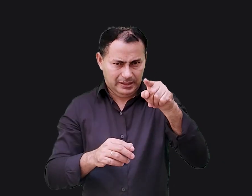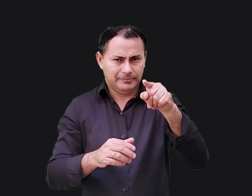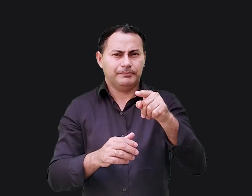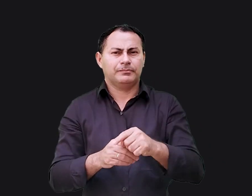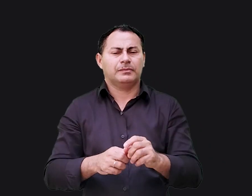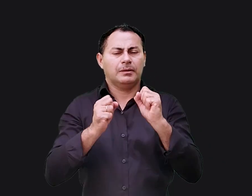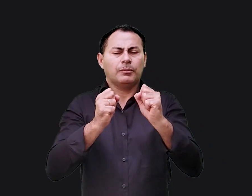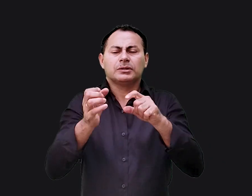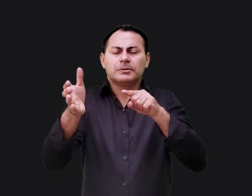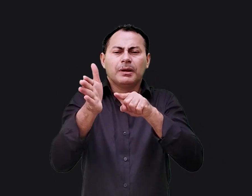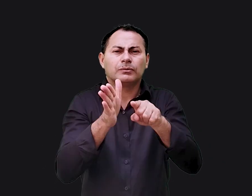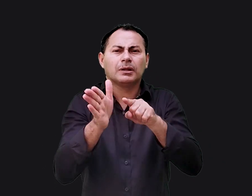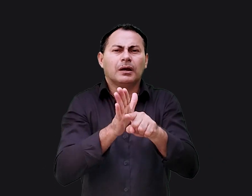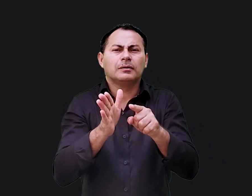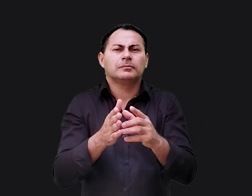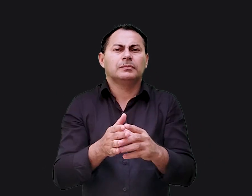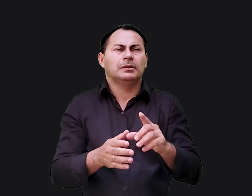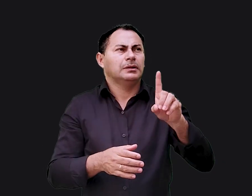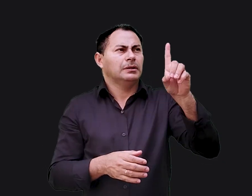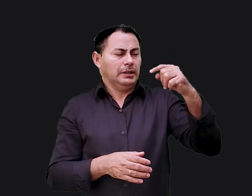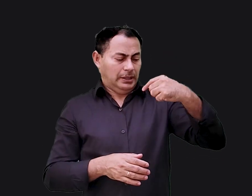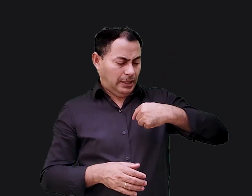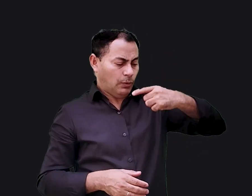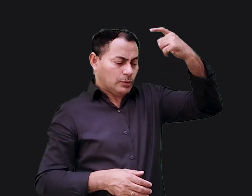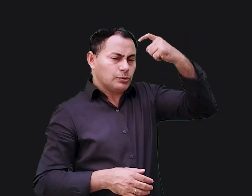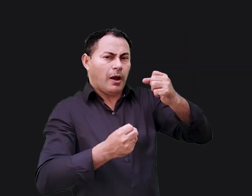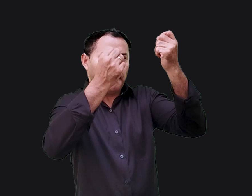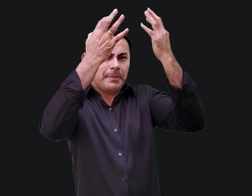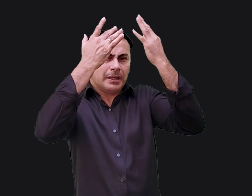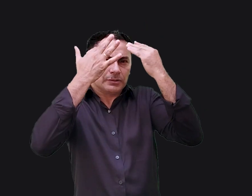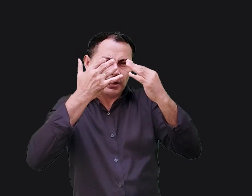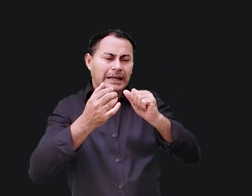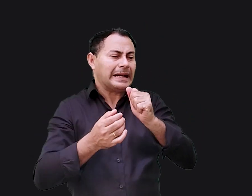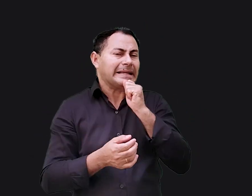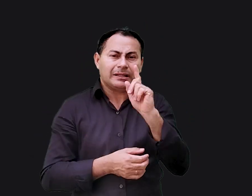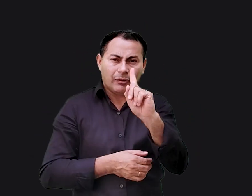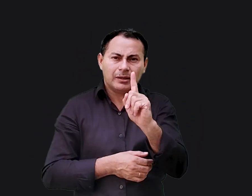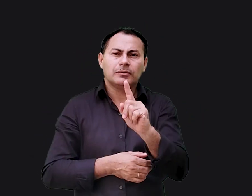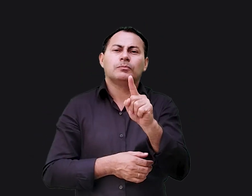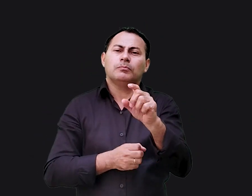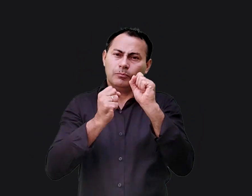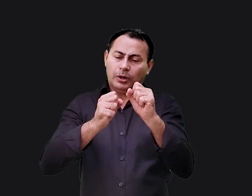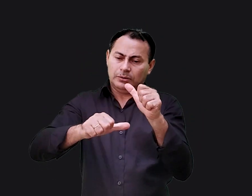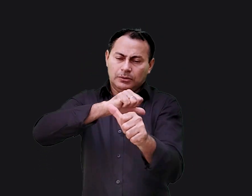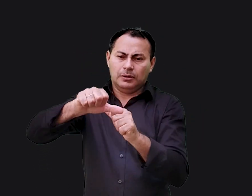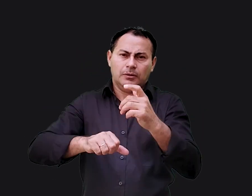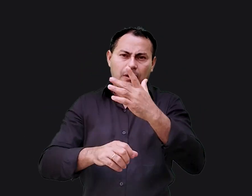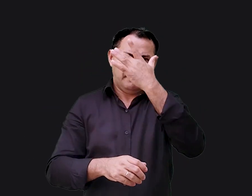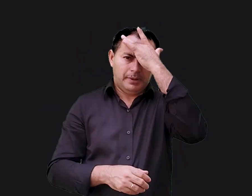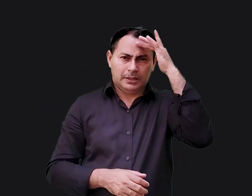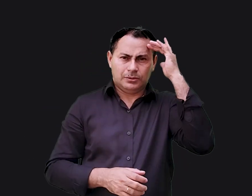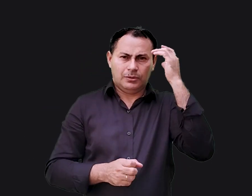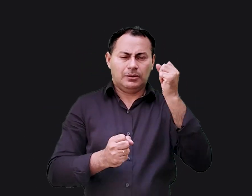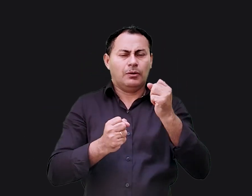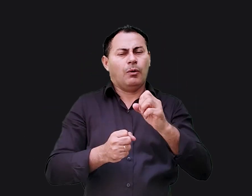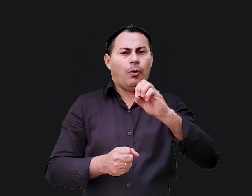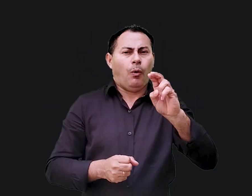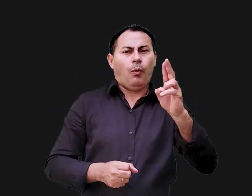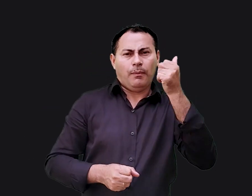você possa se perguntar, eu sou abençoado? Se ainda não é, você pode se tornar um homem ou uma